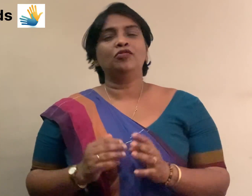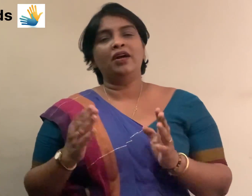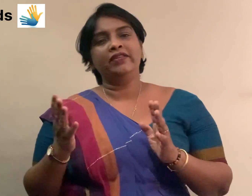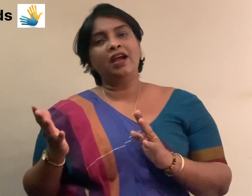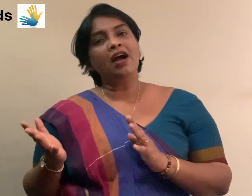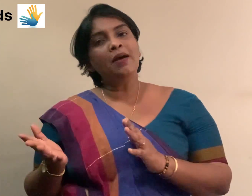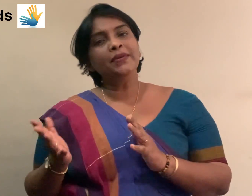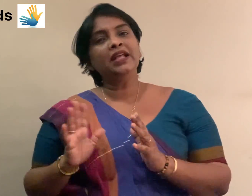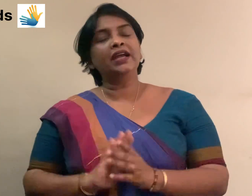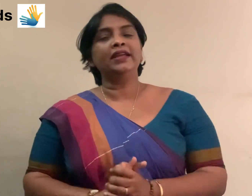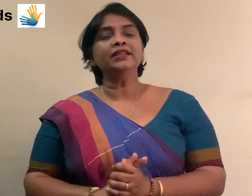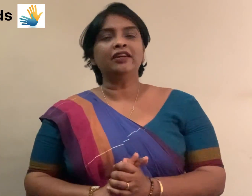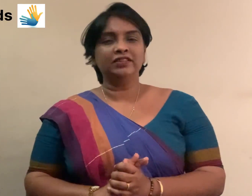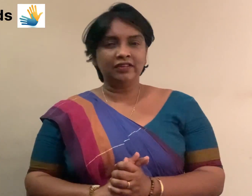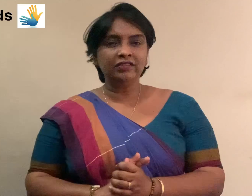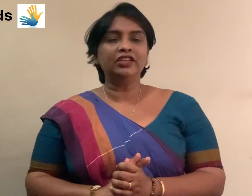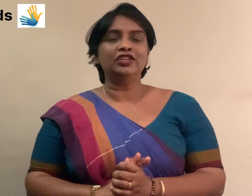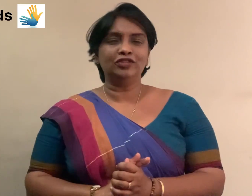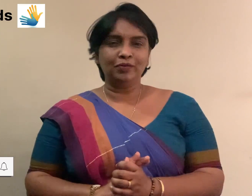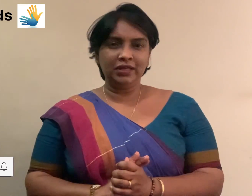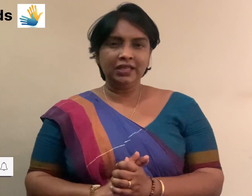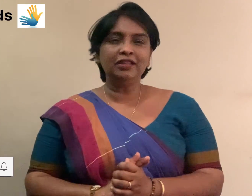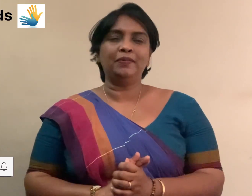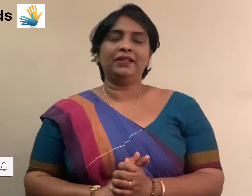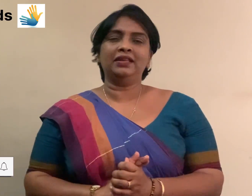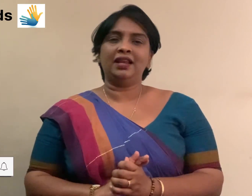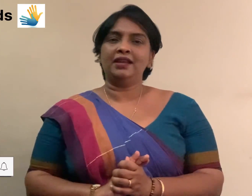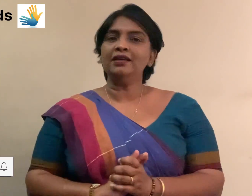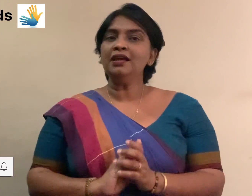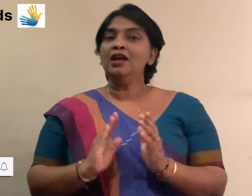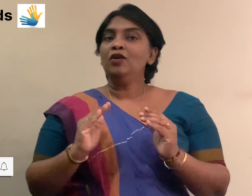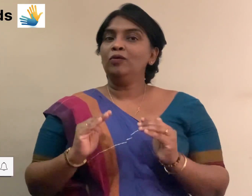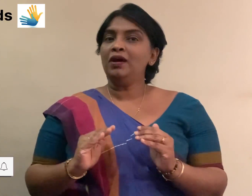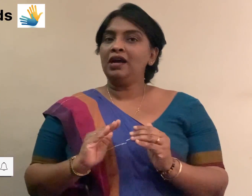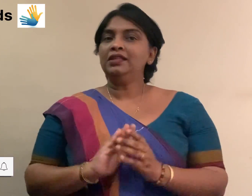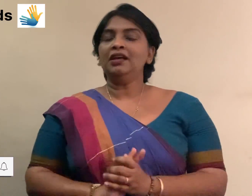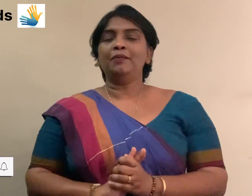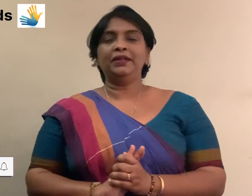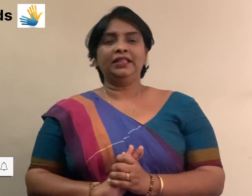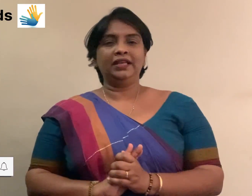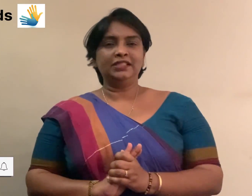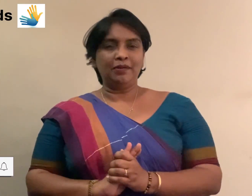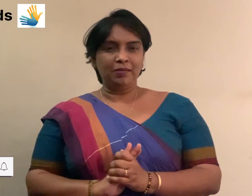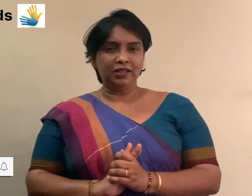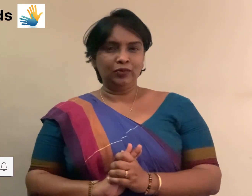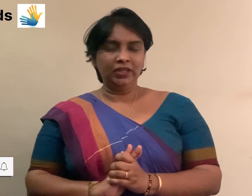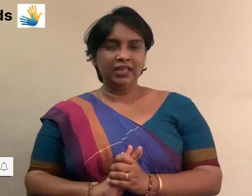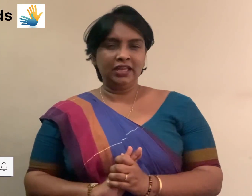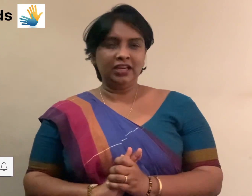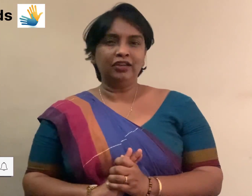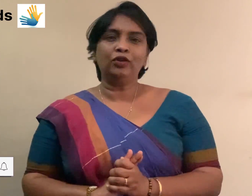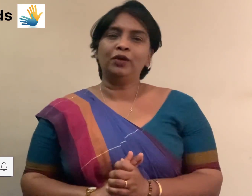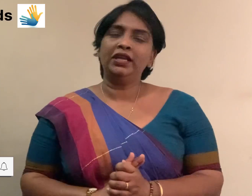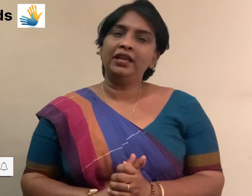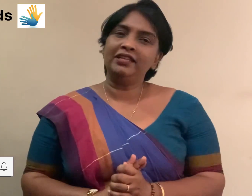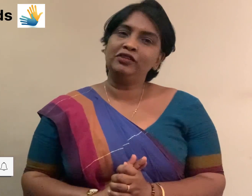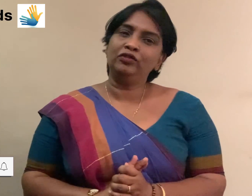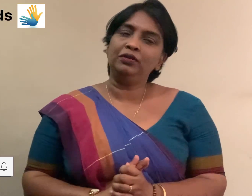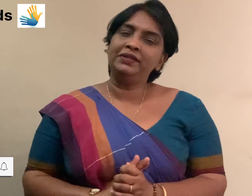ස්වභාවික ආපදා ගැන තවත් වීඩියෝස් ඔබට ඉදිරිපත් කරන්නම්. ඔබ අද අපිත් එක්ක සම්බන්ධ වුණ කෙනෙක් නම් Talking Hands YouTube channel